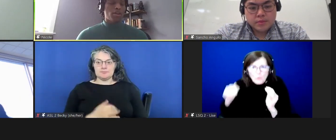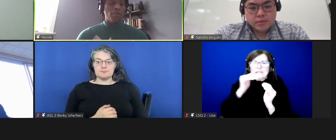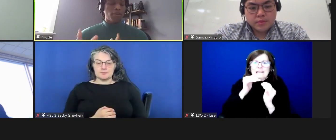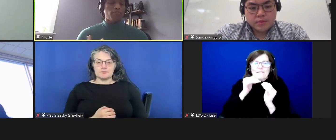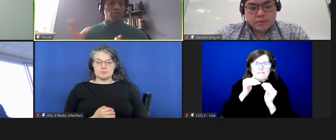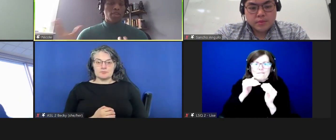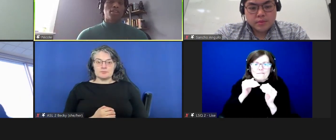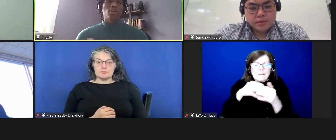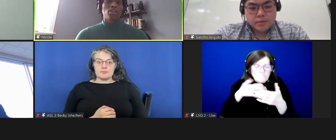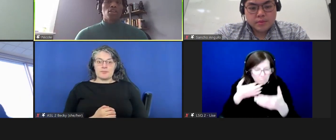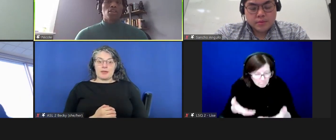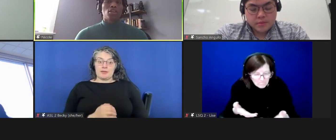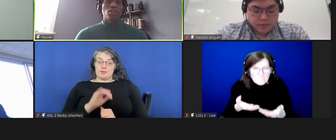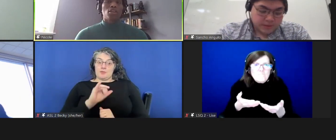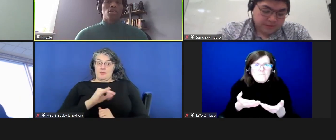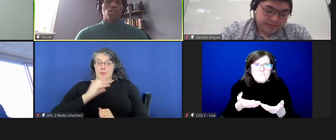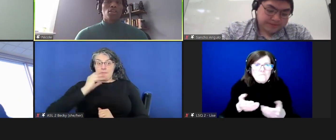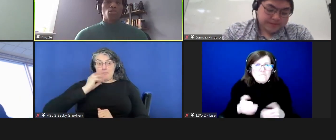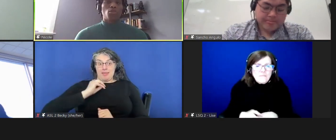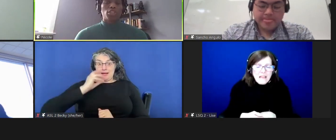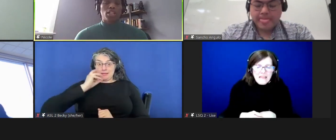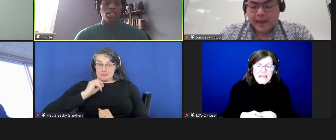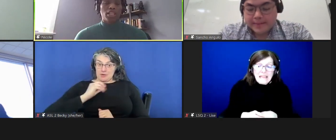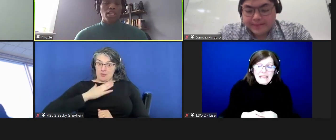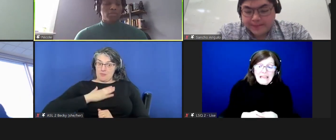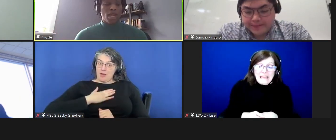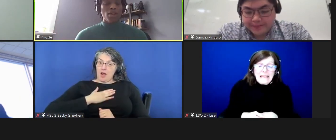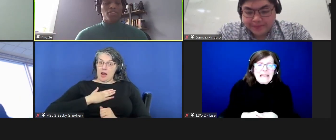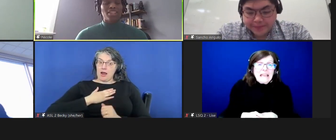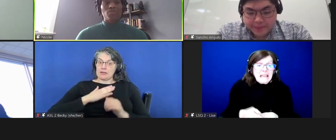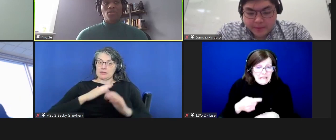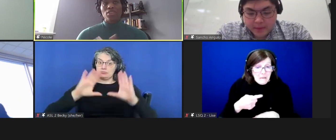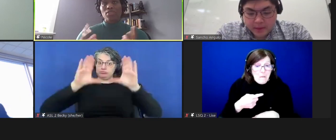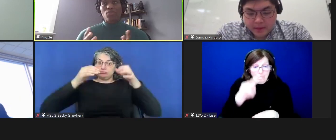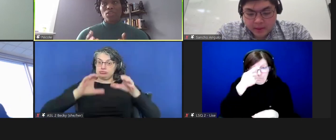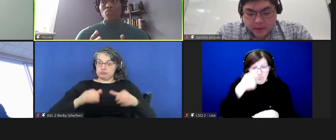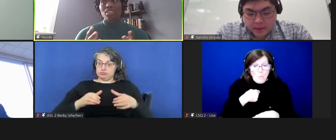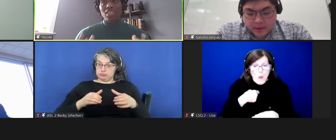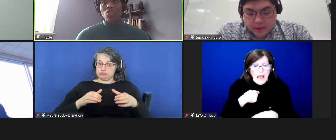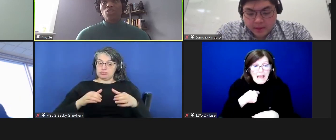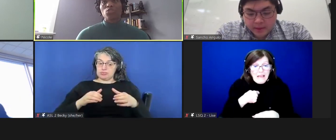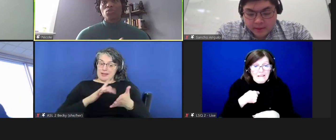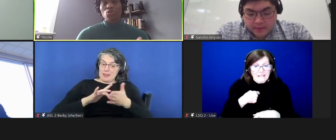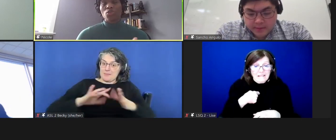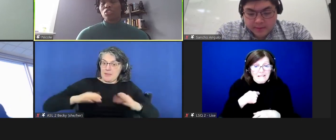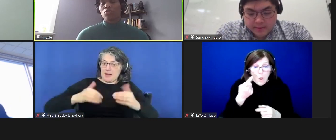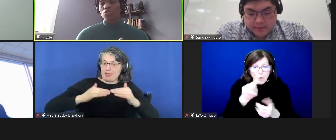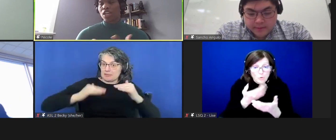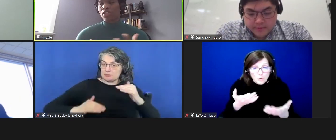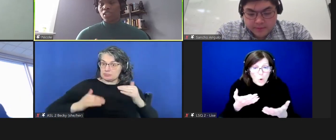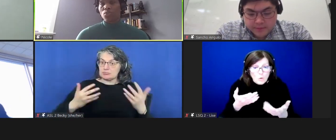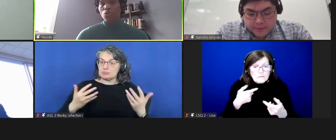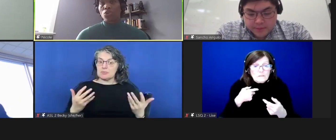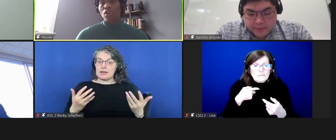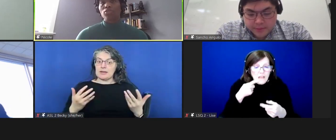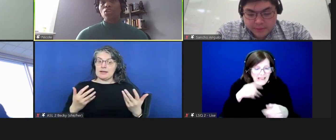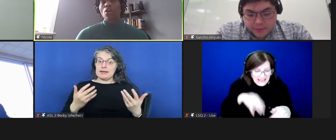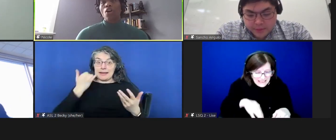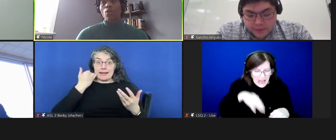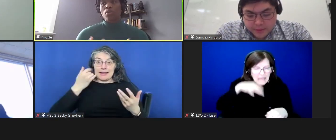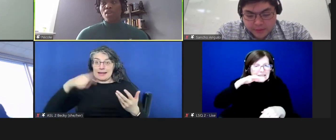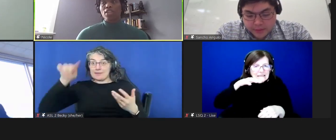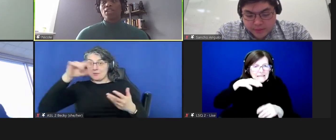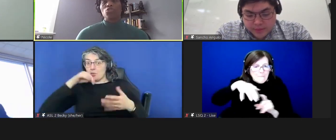moi, il y a une chose que, venant de ce milieu ouvrier, eh